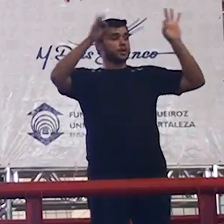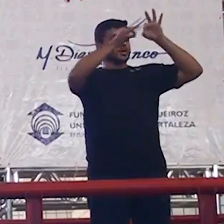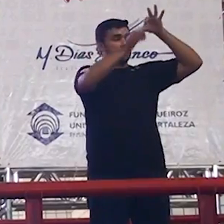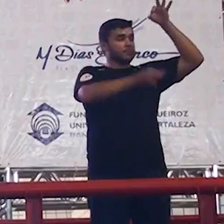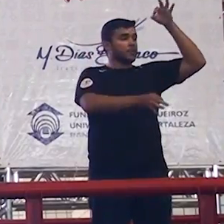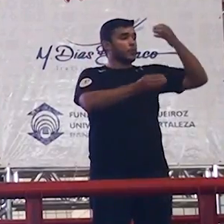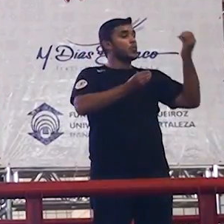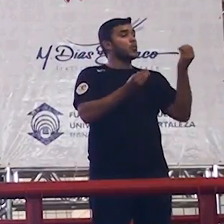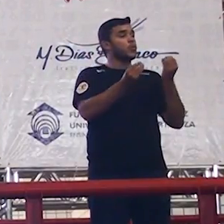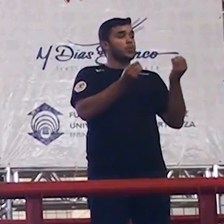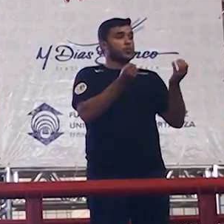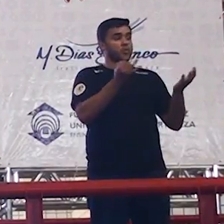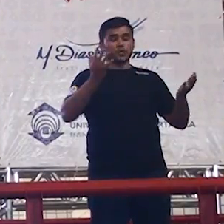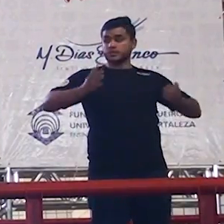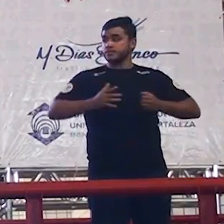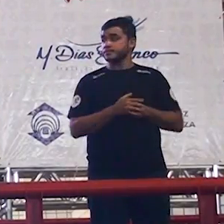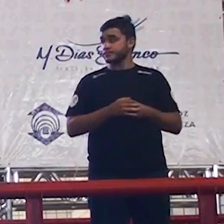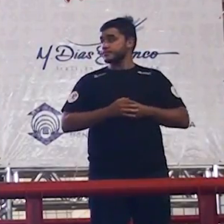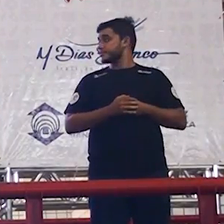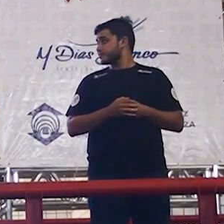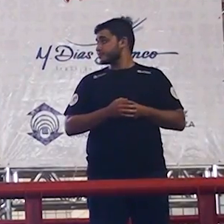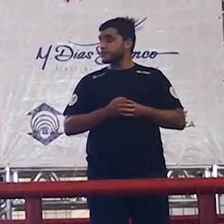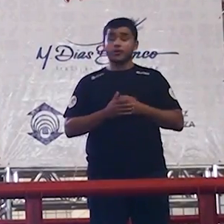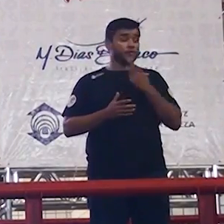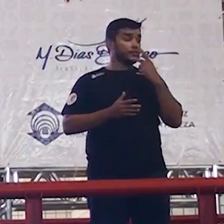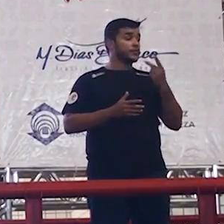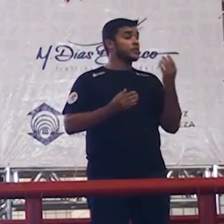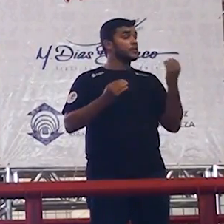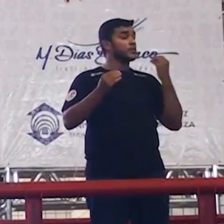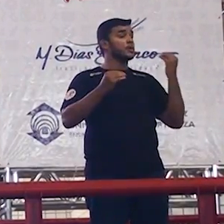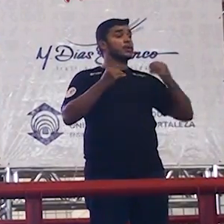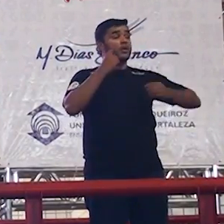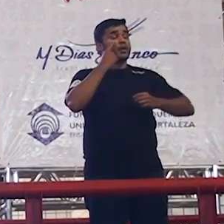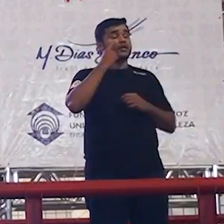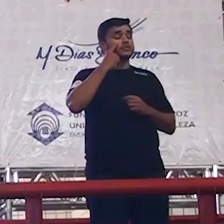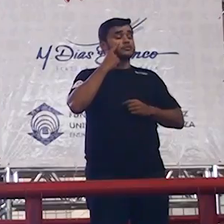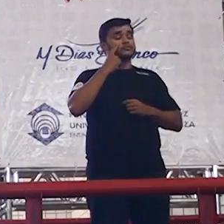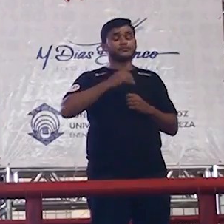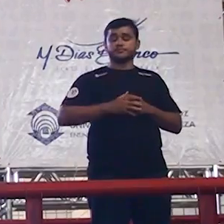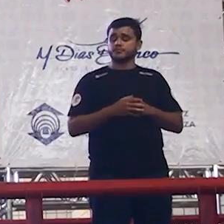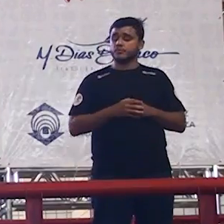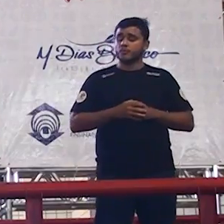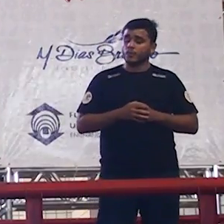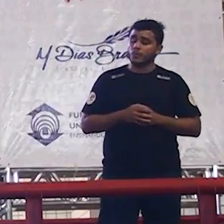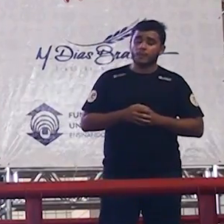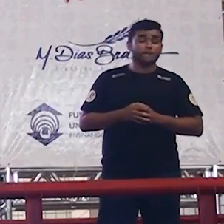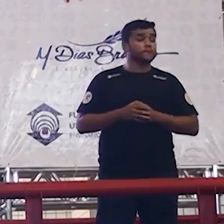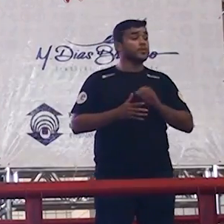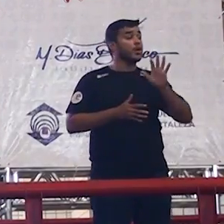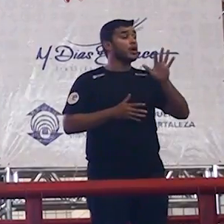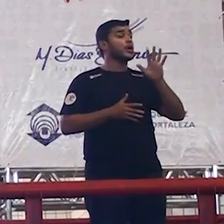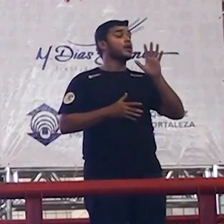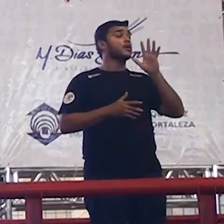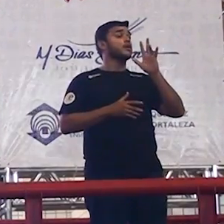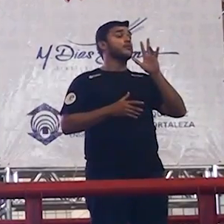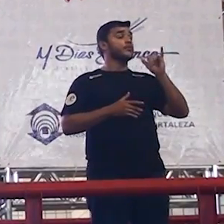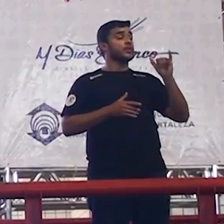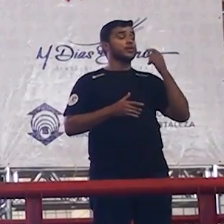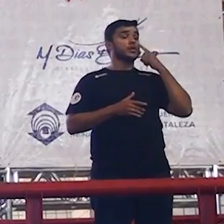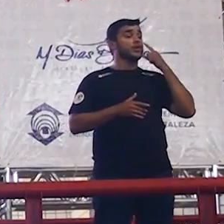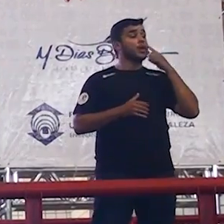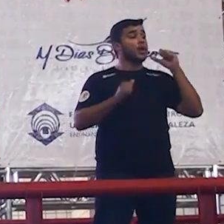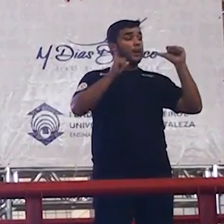é, ou seja, o comando, né, da questão pergunta o seguinte... Após executadas